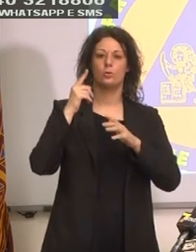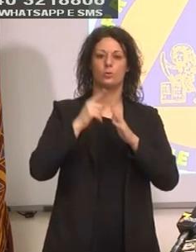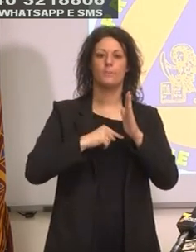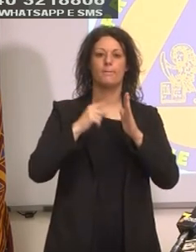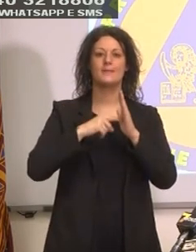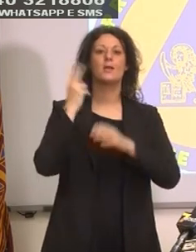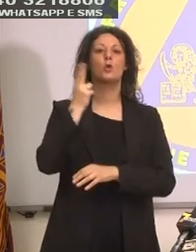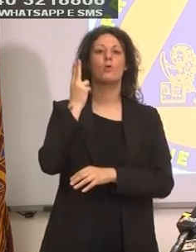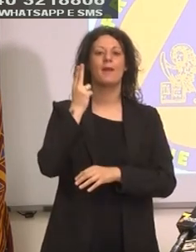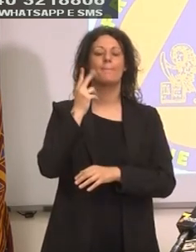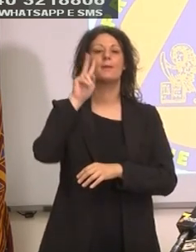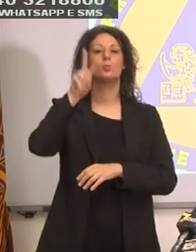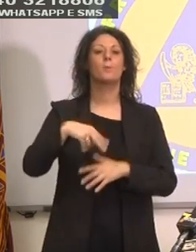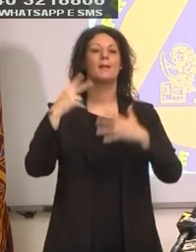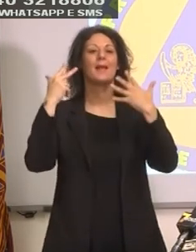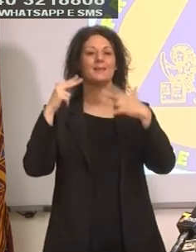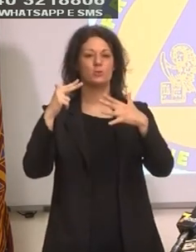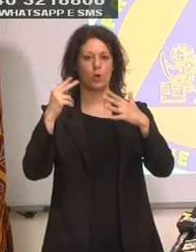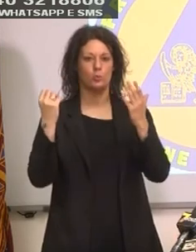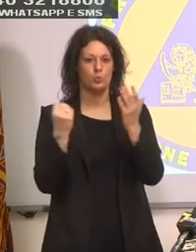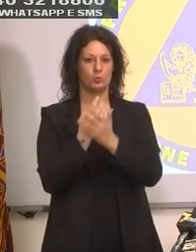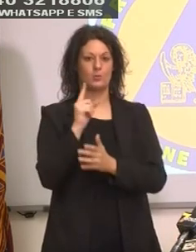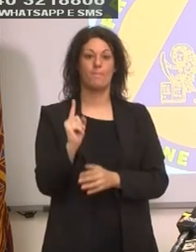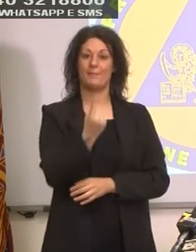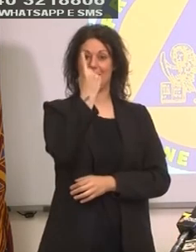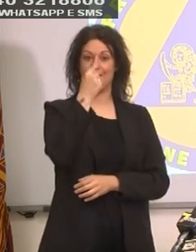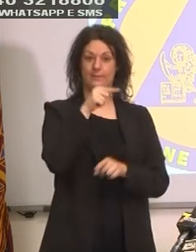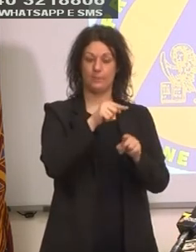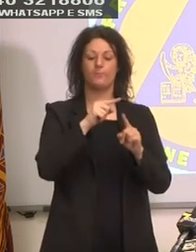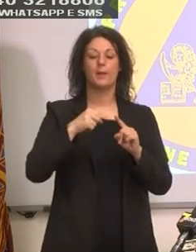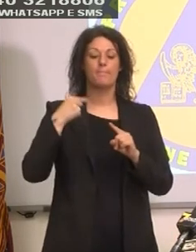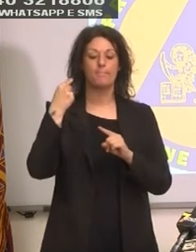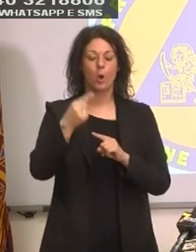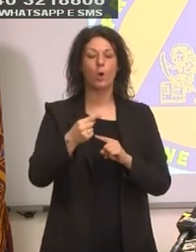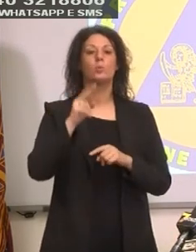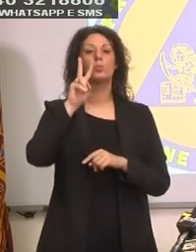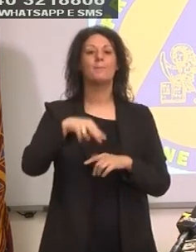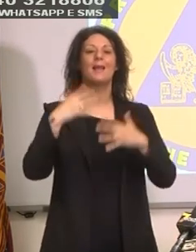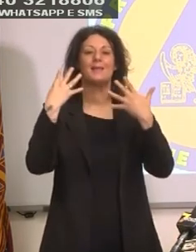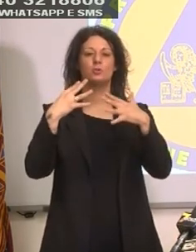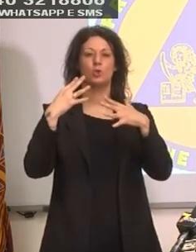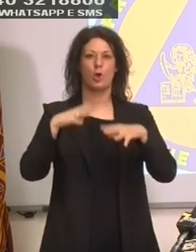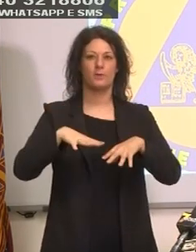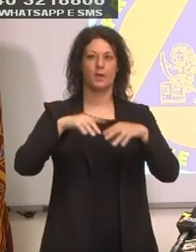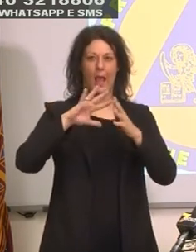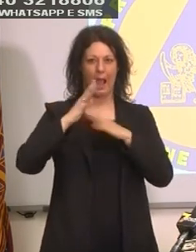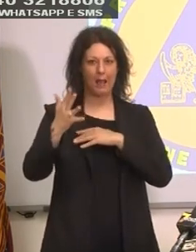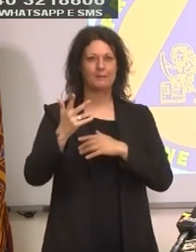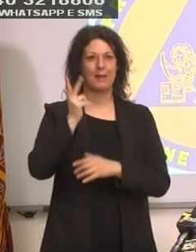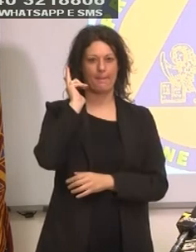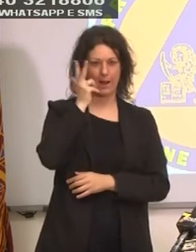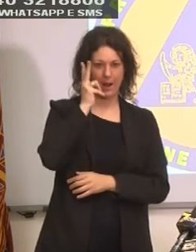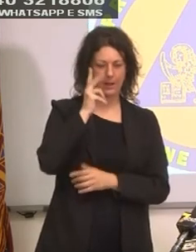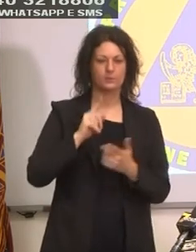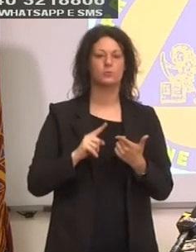2018, stiamo parlando poi di altri casi nel 19, se non ricordo male marzo 2019, stiamo